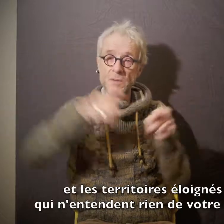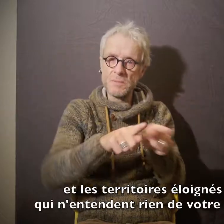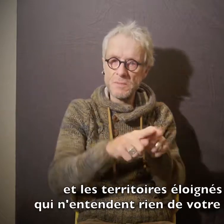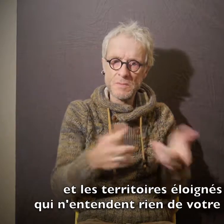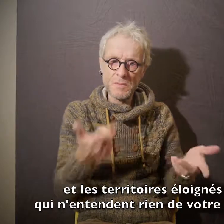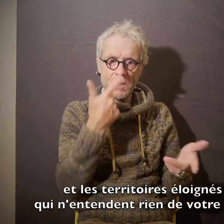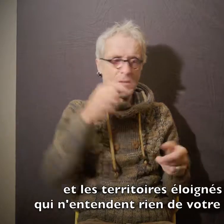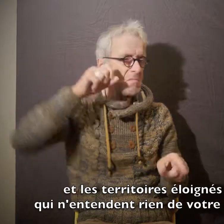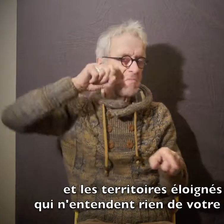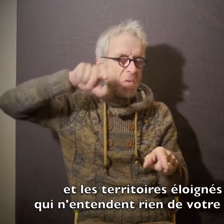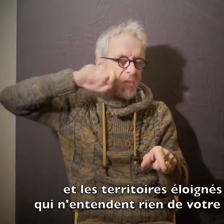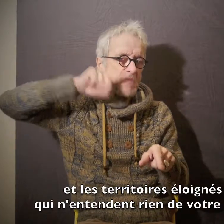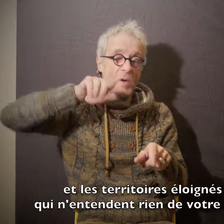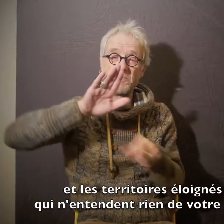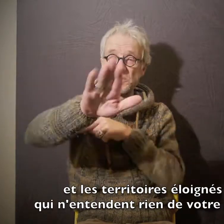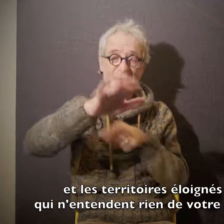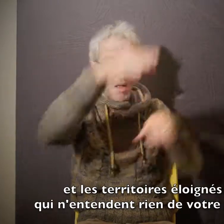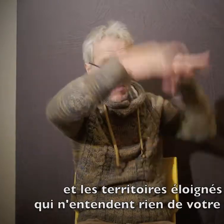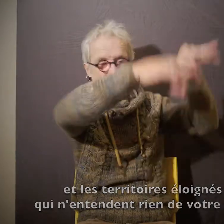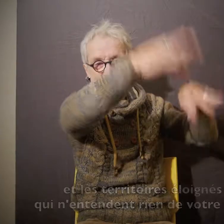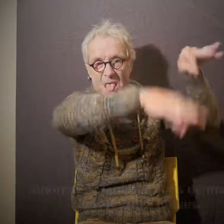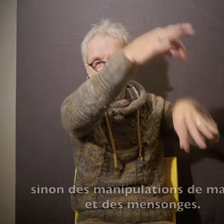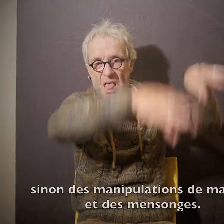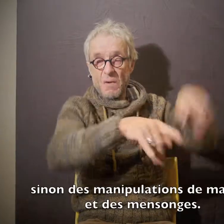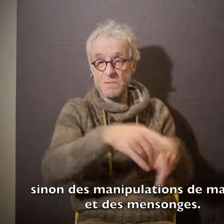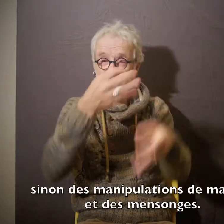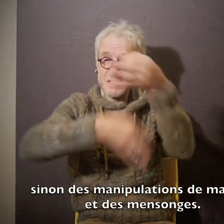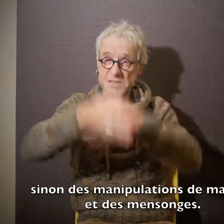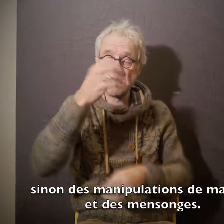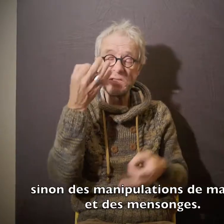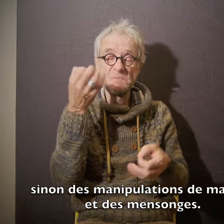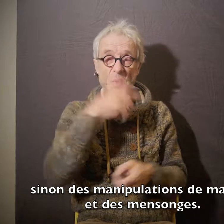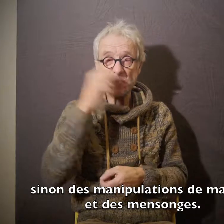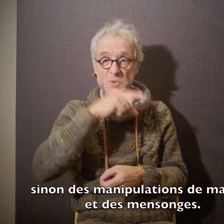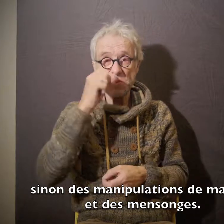n'entendent rien de votre part, sinon des manipulations de masse et des mensonges.